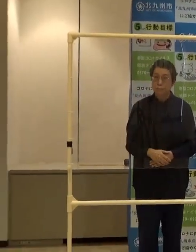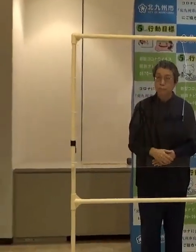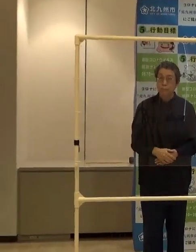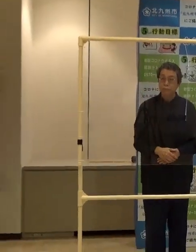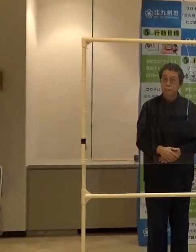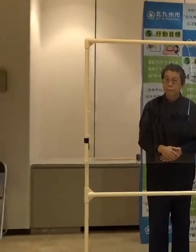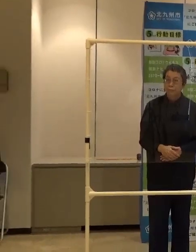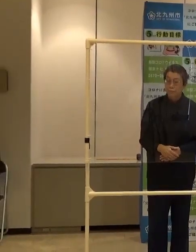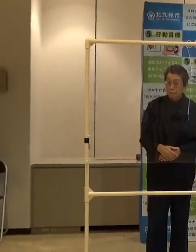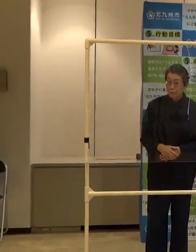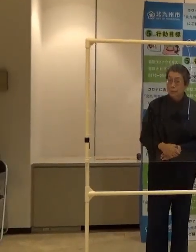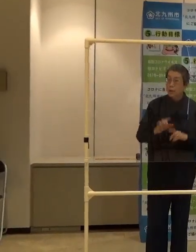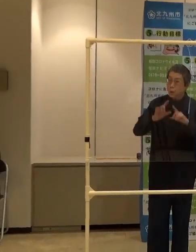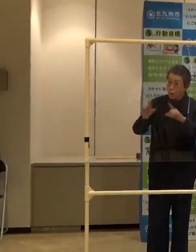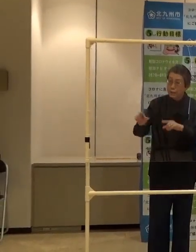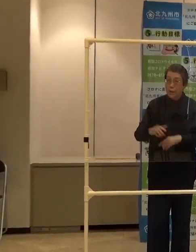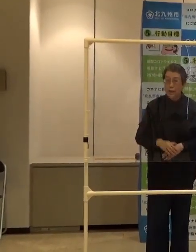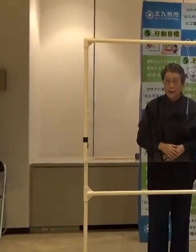テレビ、